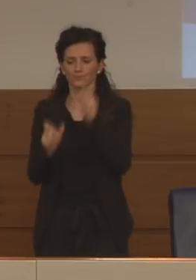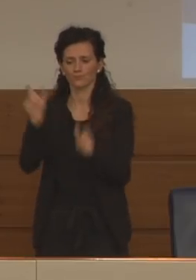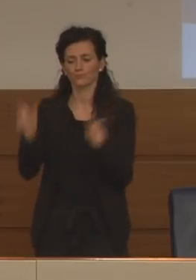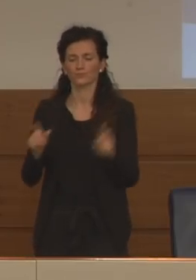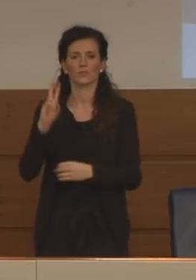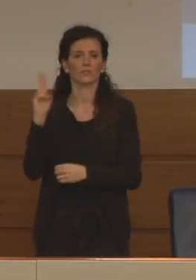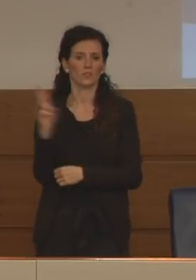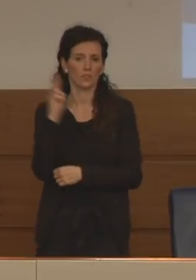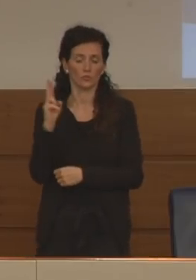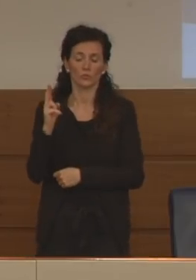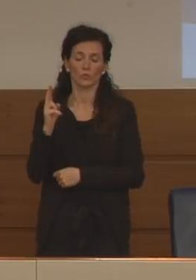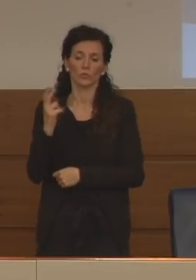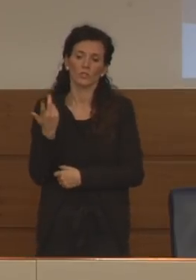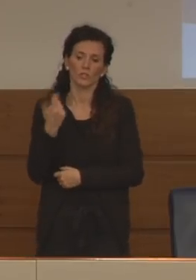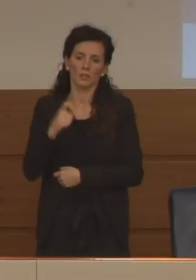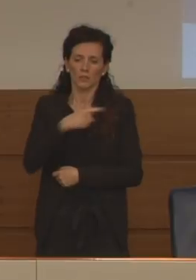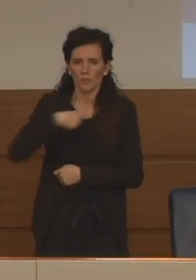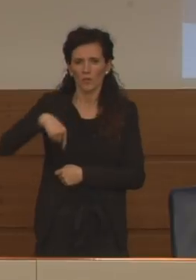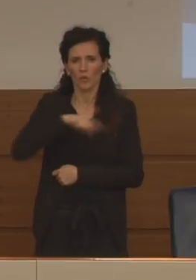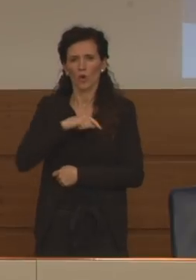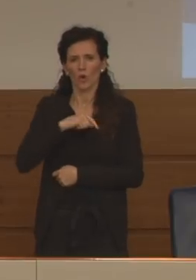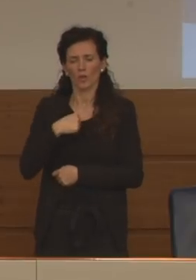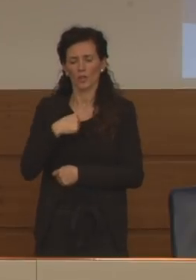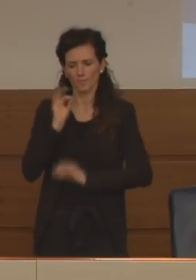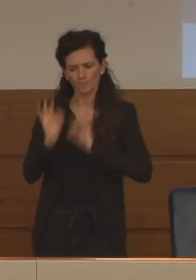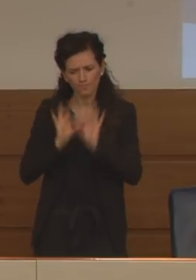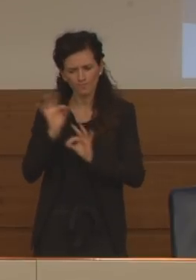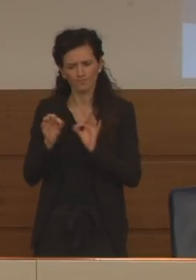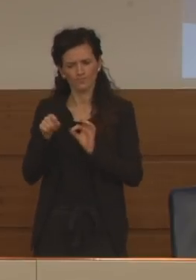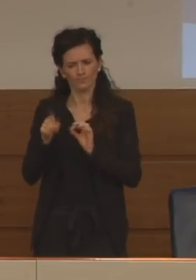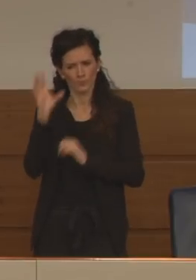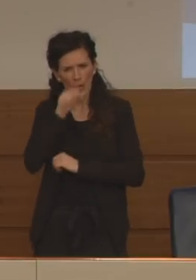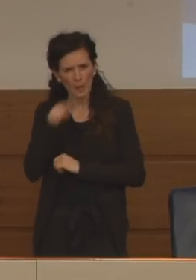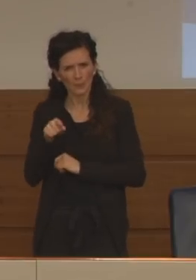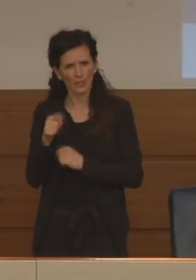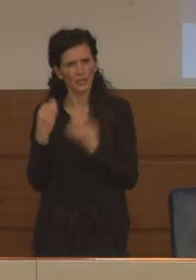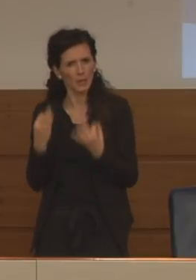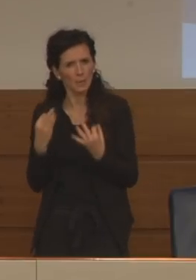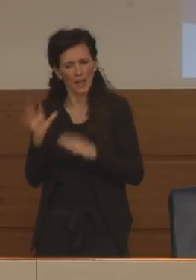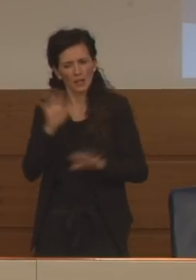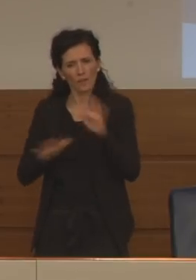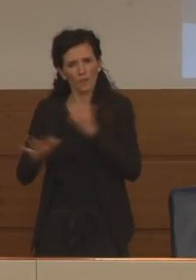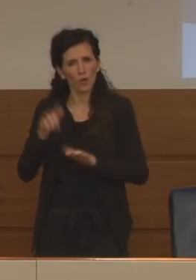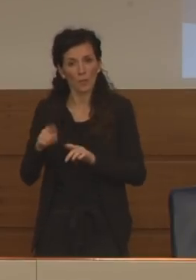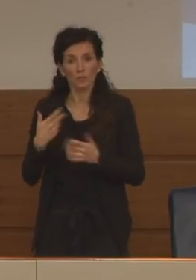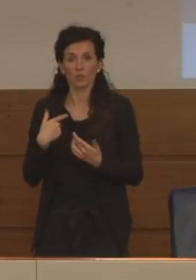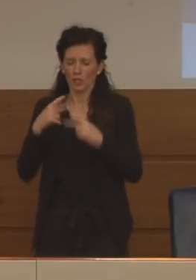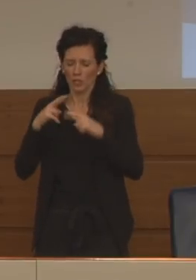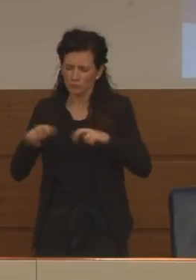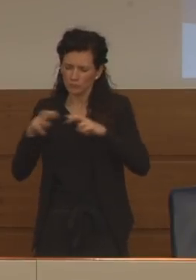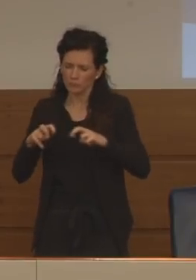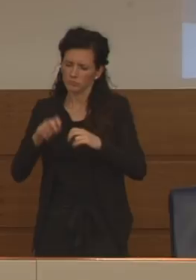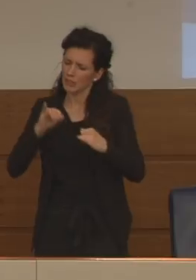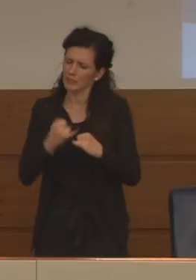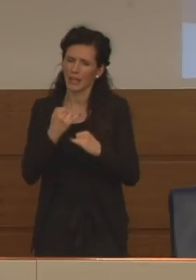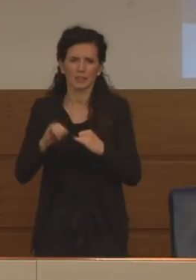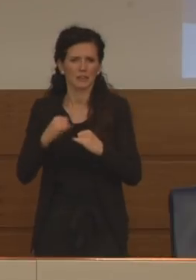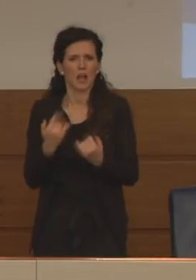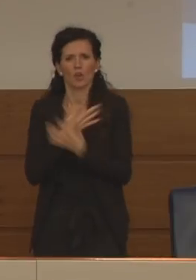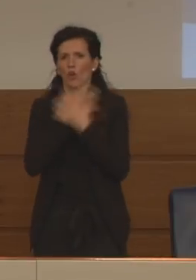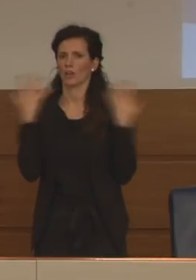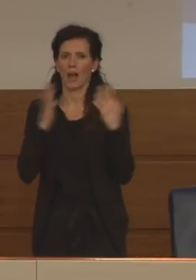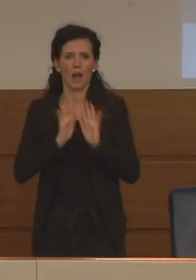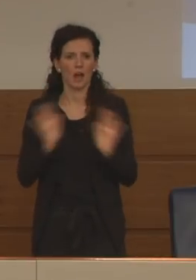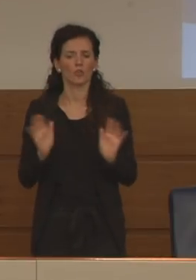dei temi che ci sta più a cuore ed è un tema che cerchiamo di analizzare nella maniera più dettagliata possibile